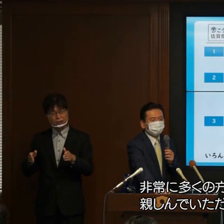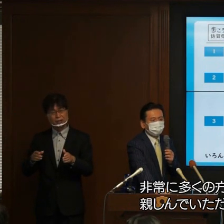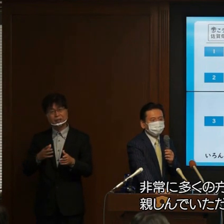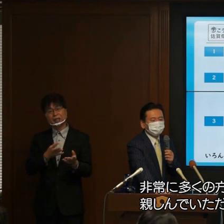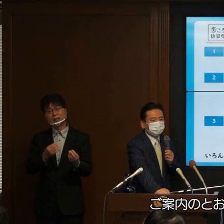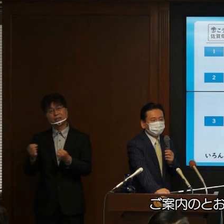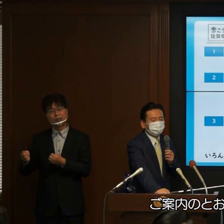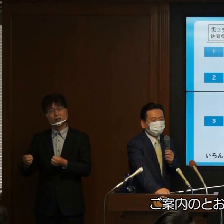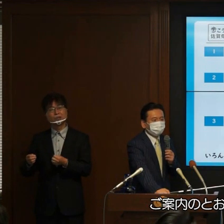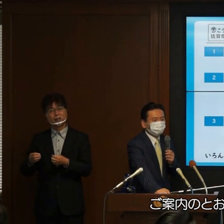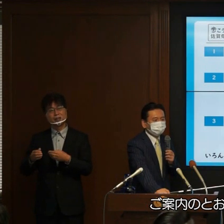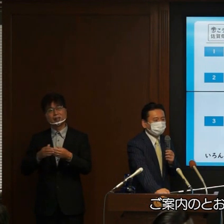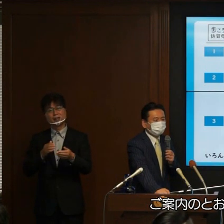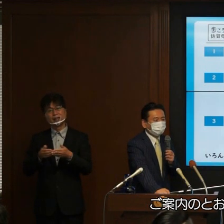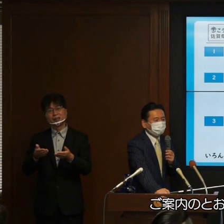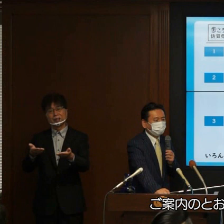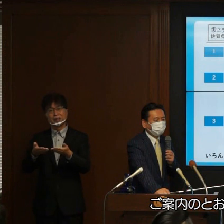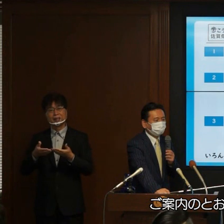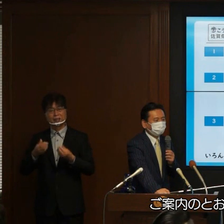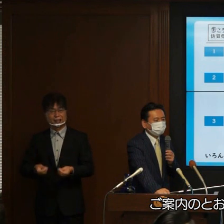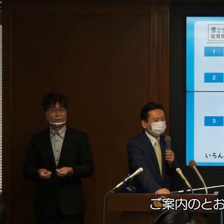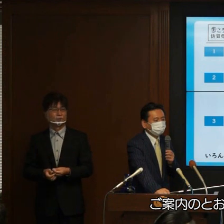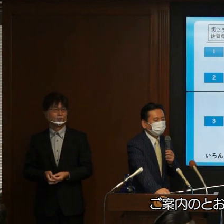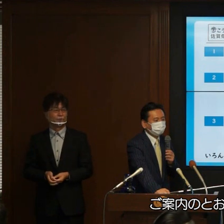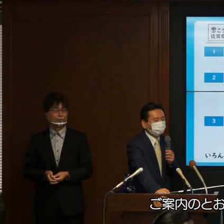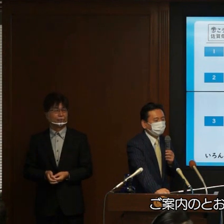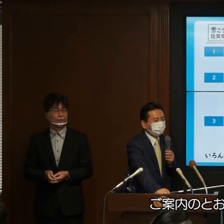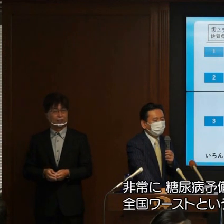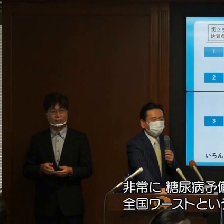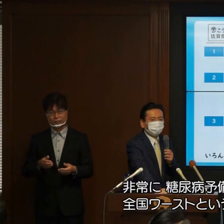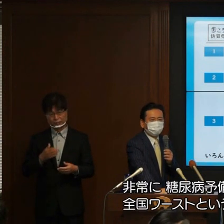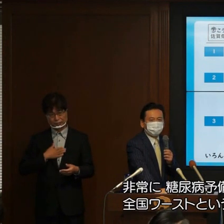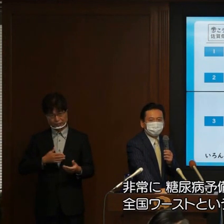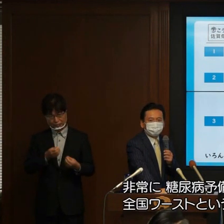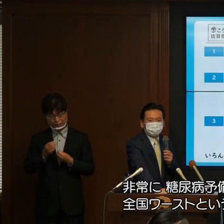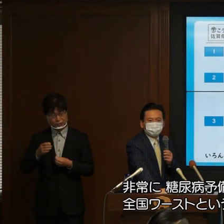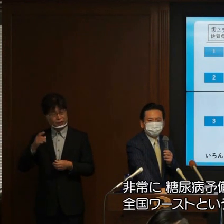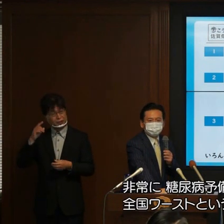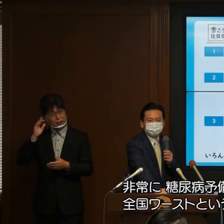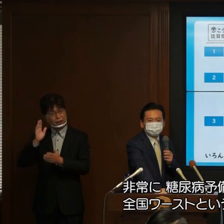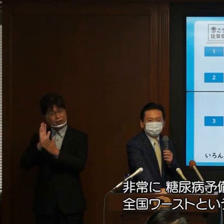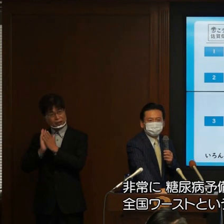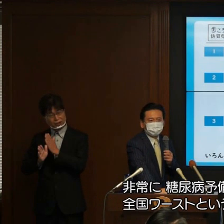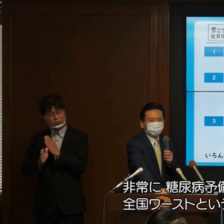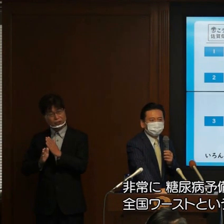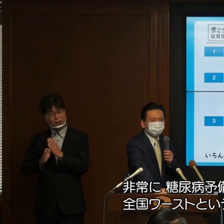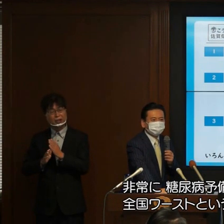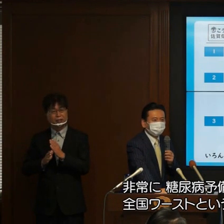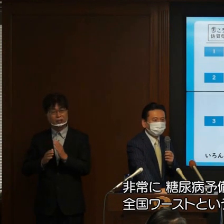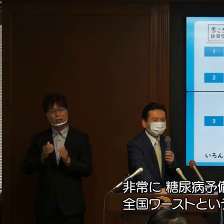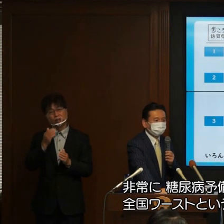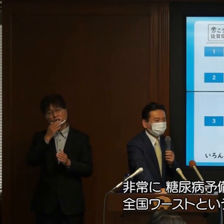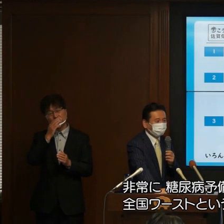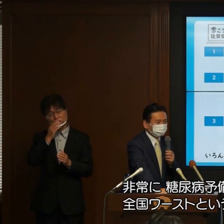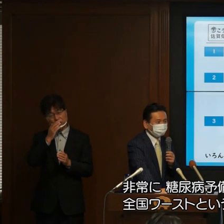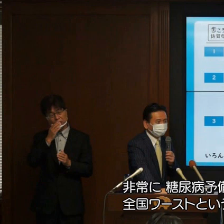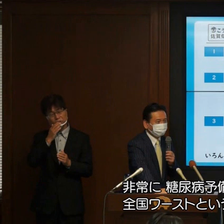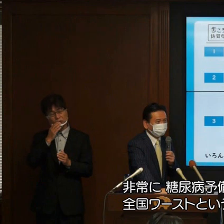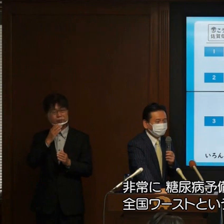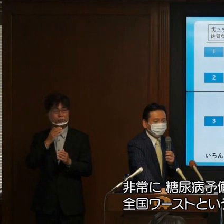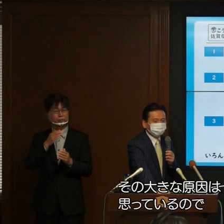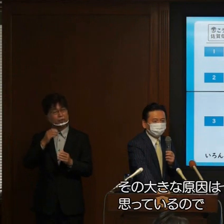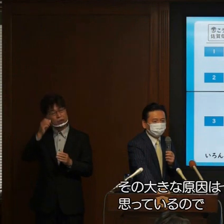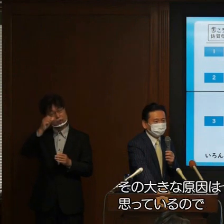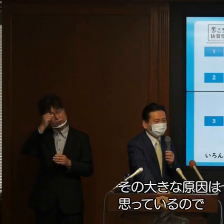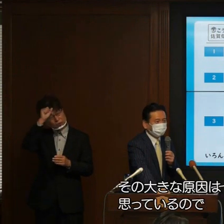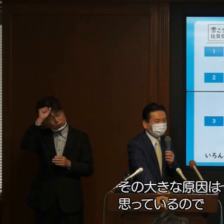ただいているので、ご案内の通り佐賀県は非常に糖尿病予備軍含めた数が全国ワーストということ